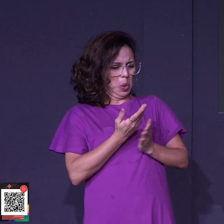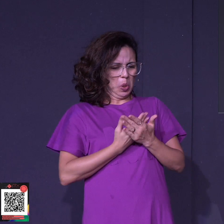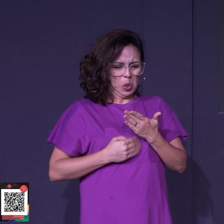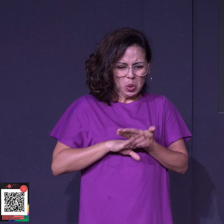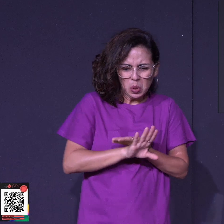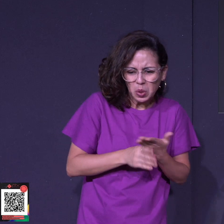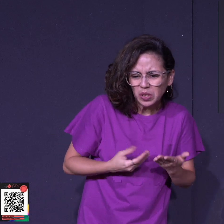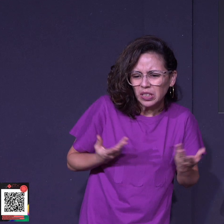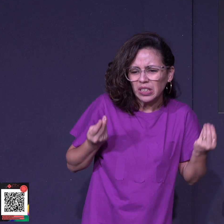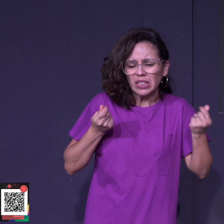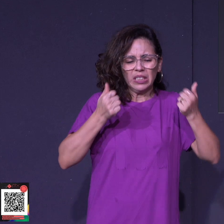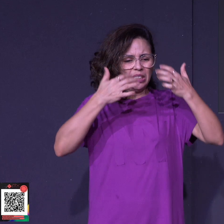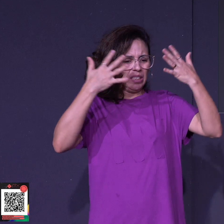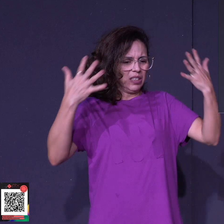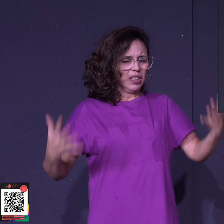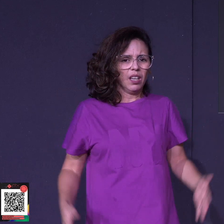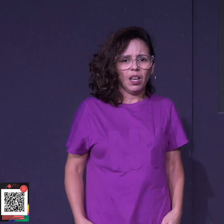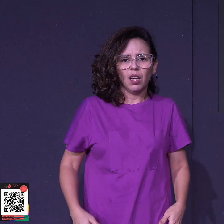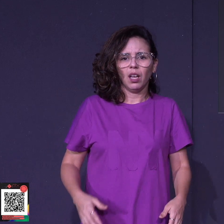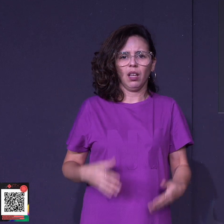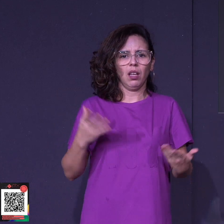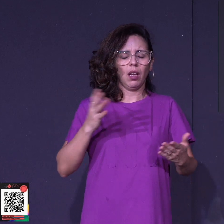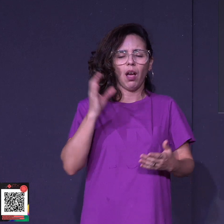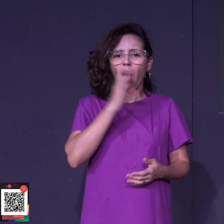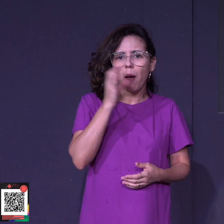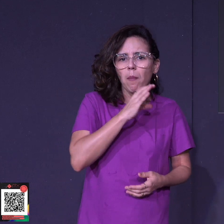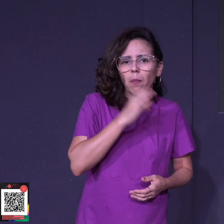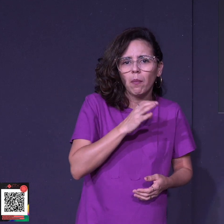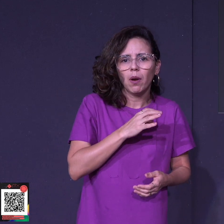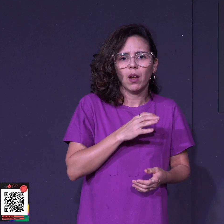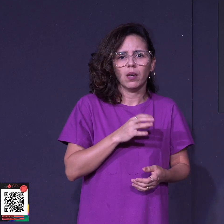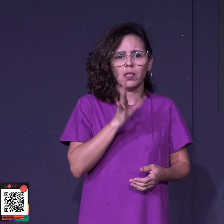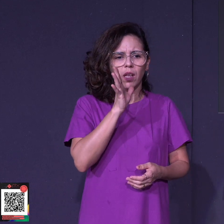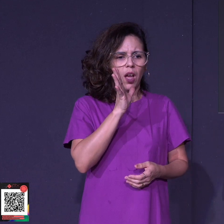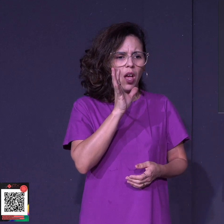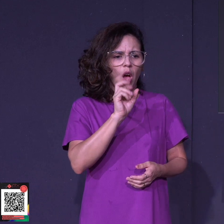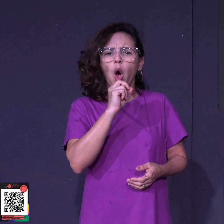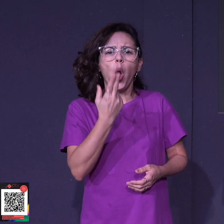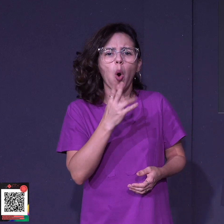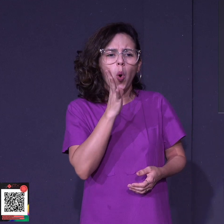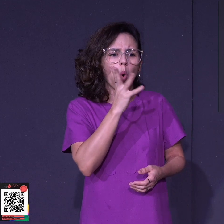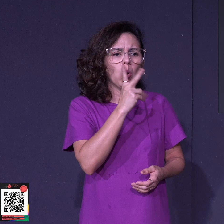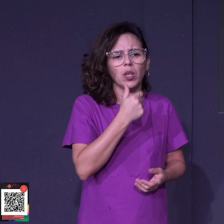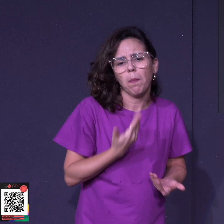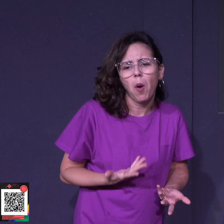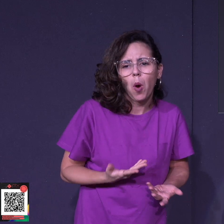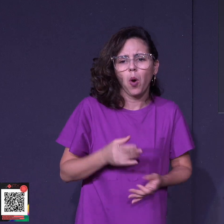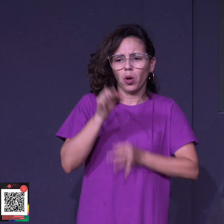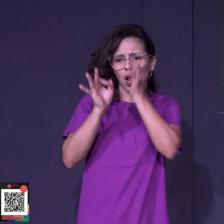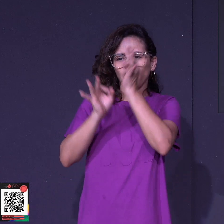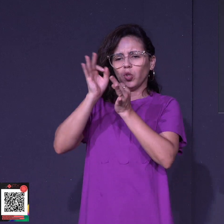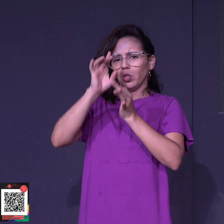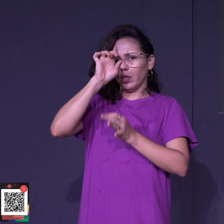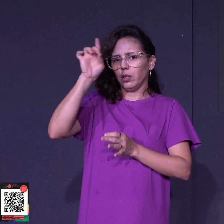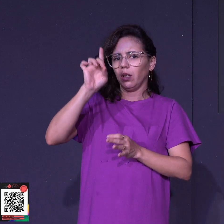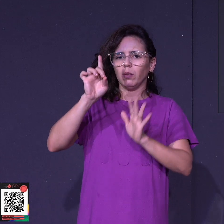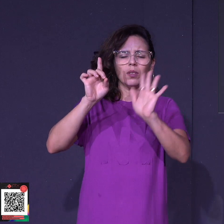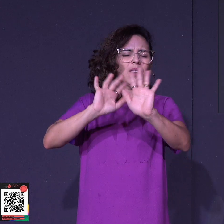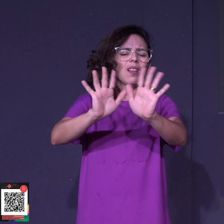não apressa, nem tarda a execução da justiça de Deus. Saiba de uma coisa, Ele não